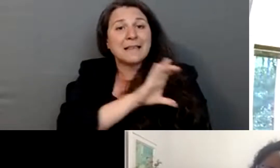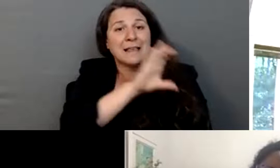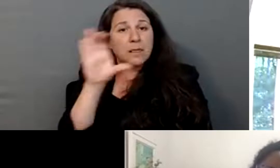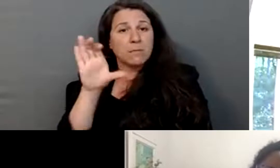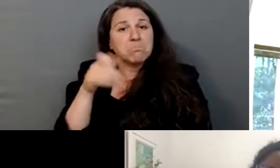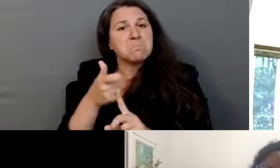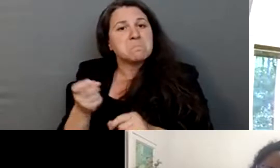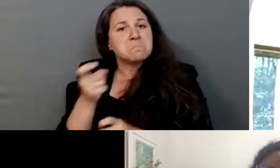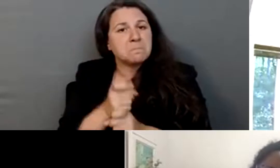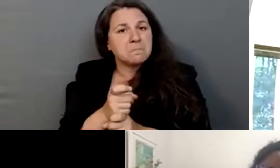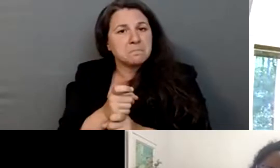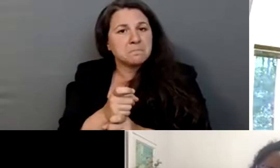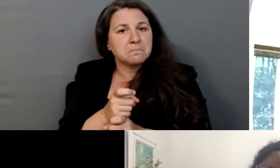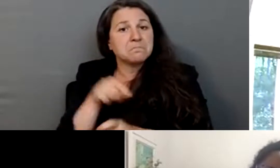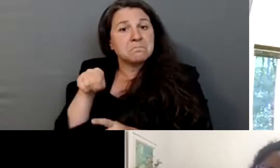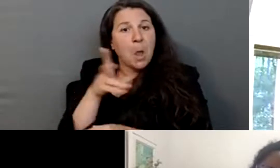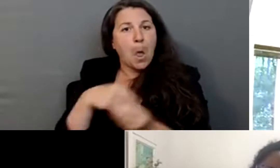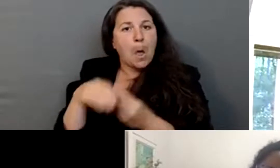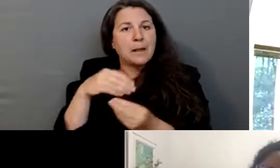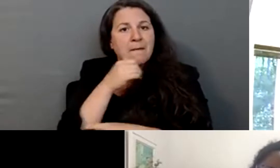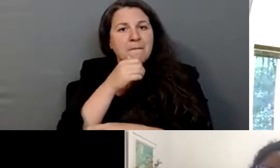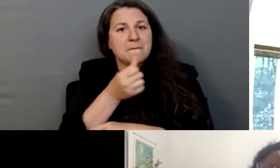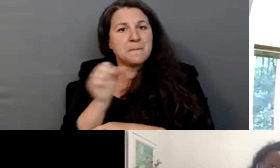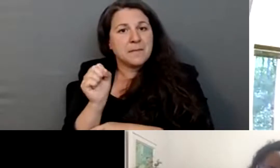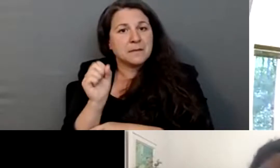organisation nationale féministe, créée depuis